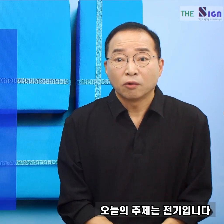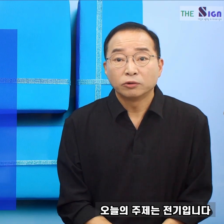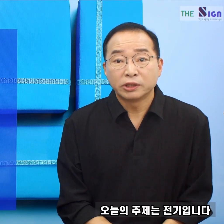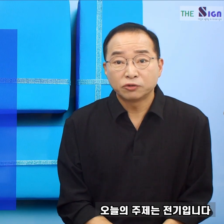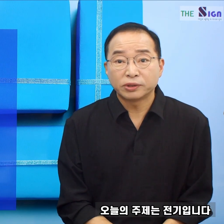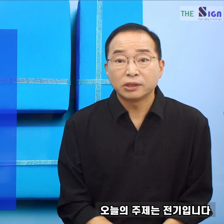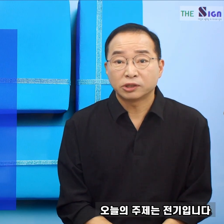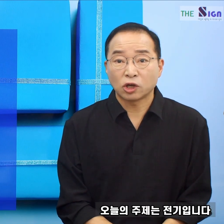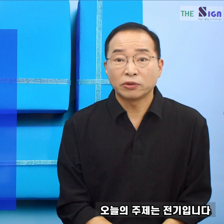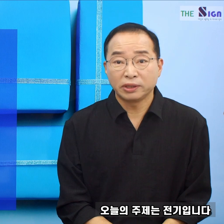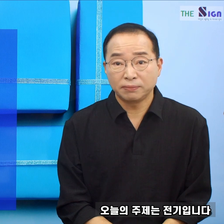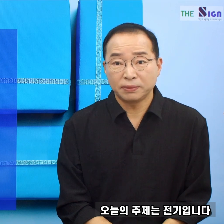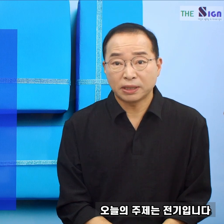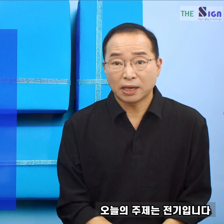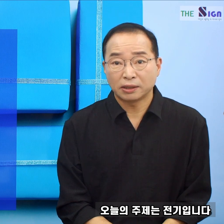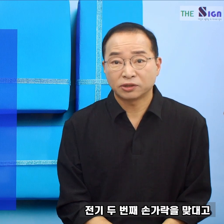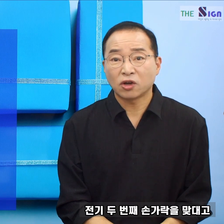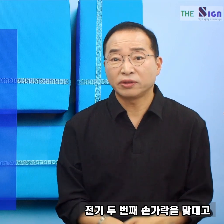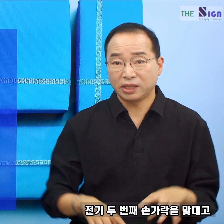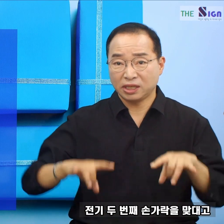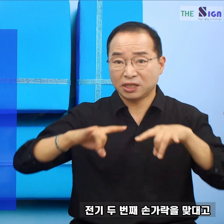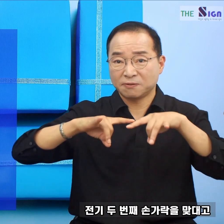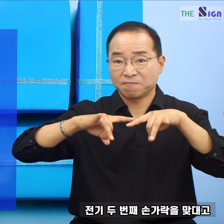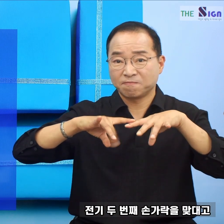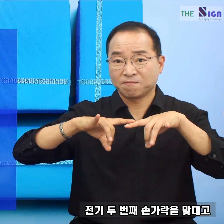오늘의 주제는 전기입니다. 전기.